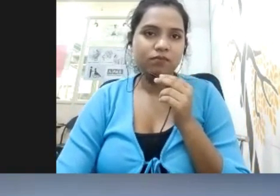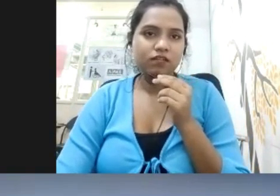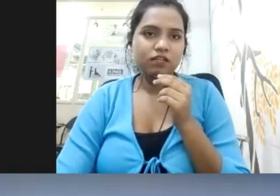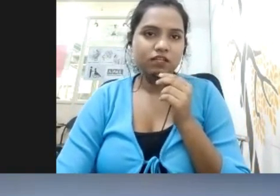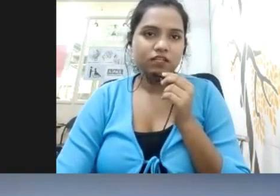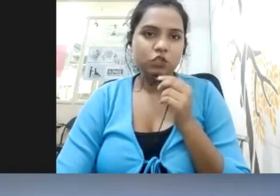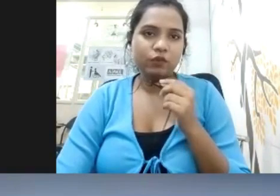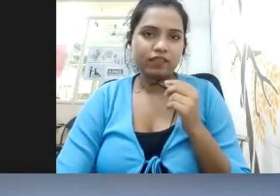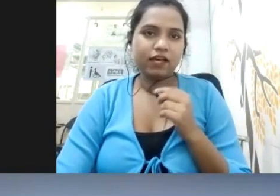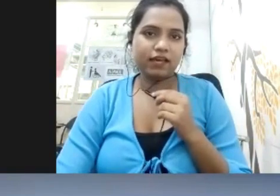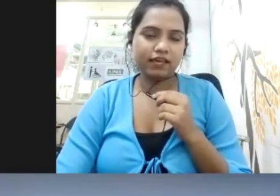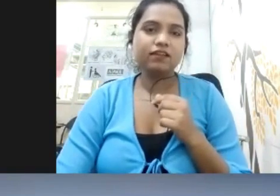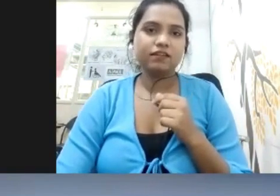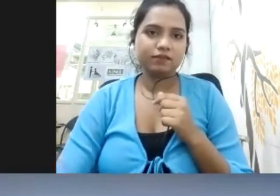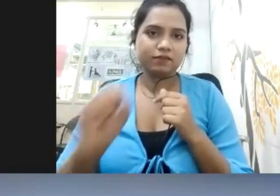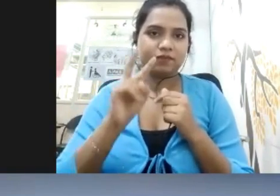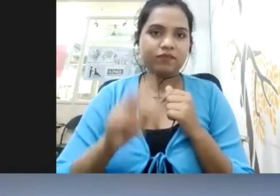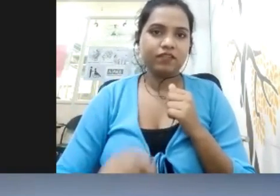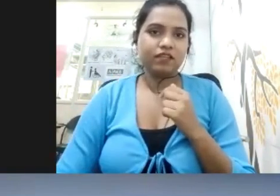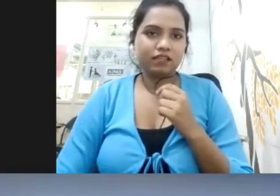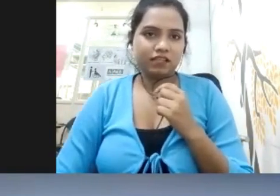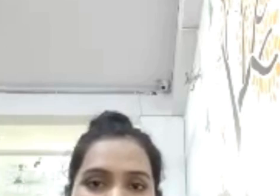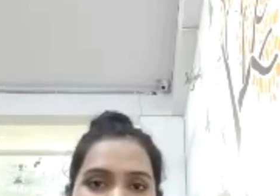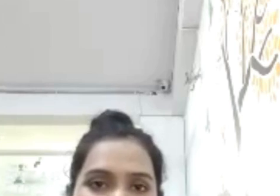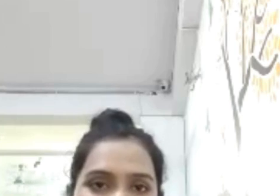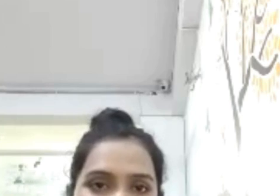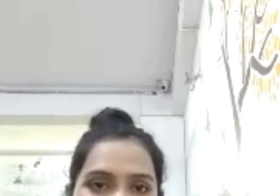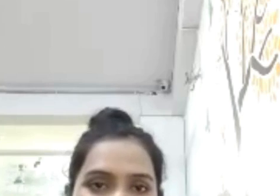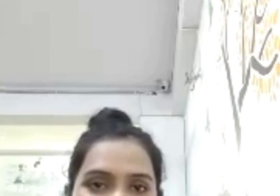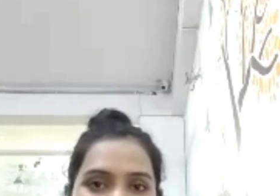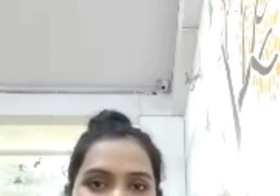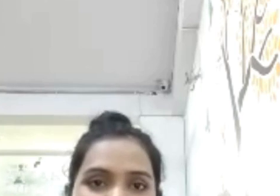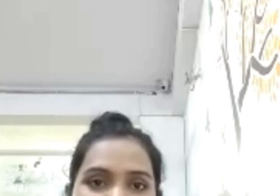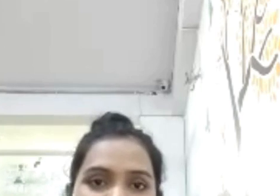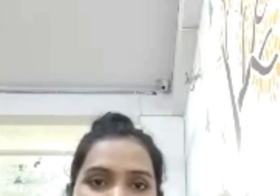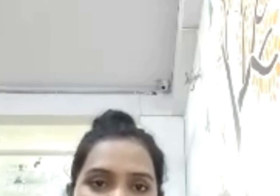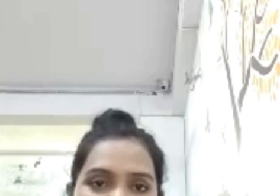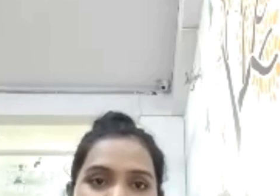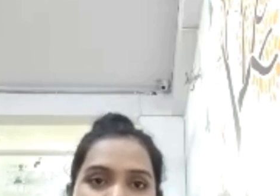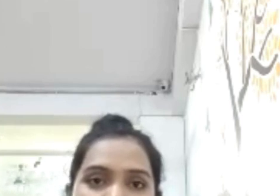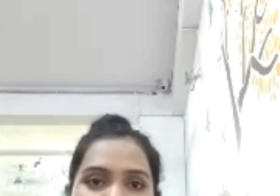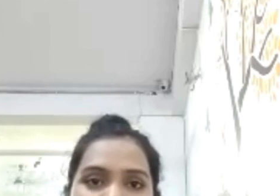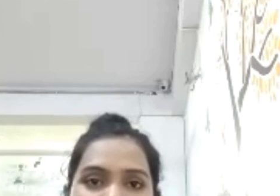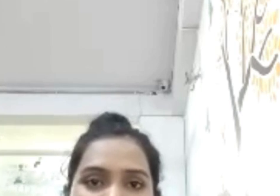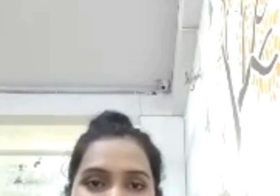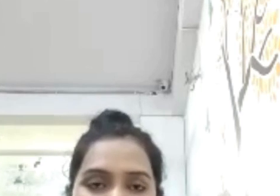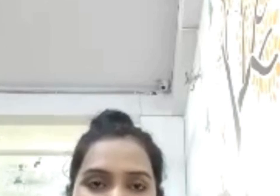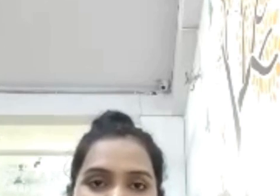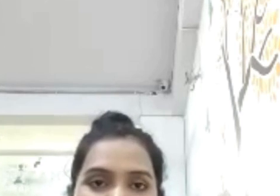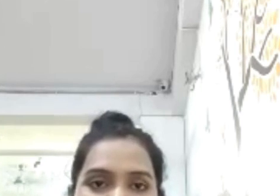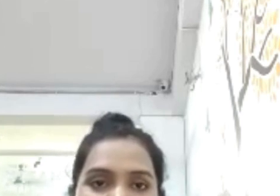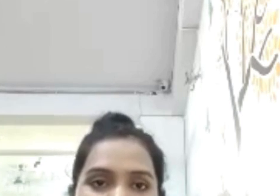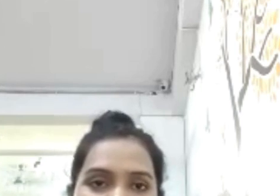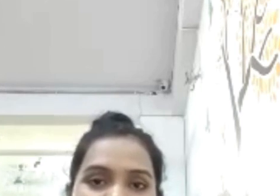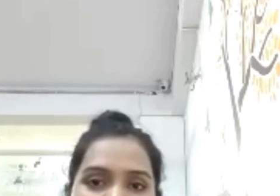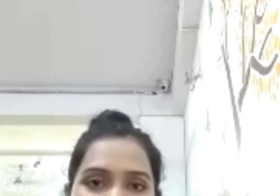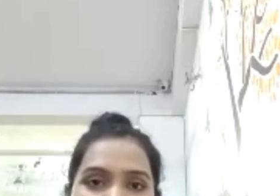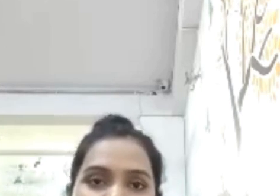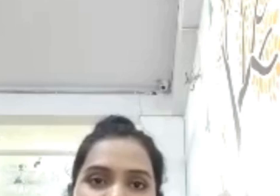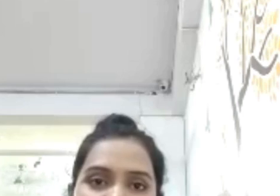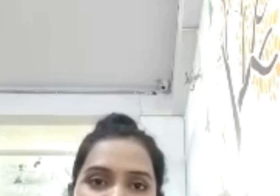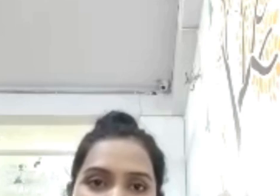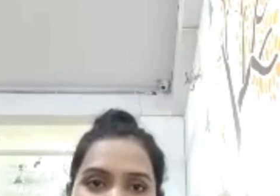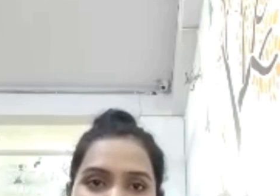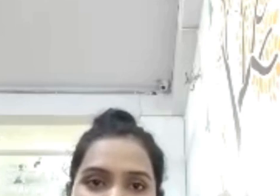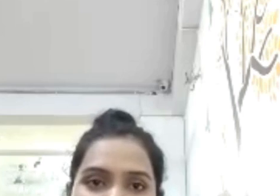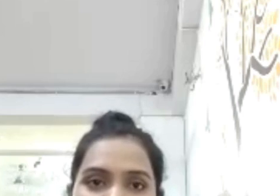नाम श्वेता है और मैं बचपन से ही, मुझे पेंटिंग का बहुत ज़्यादा शौक था। मुझे मेरे जो टीचर्स थे वो